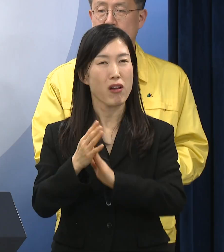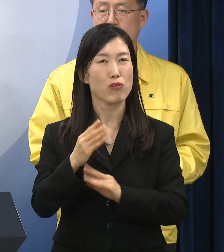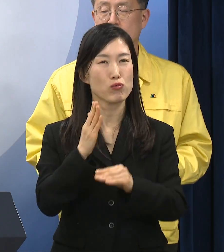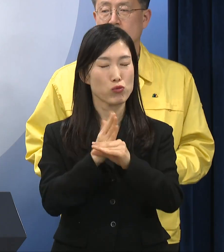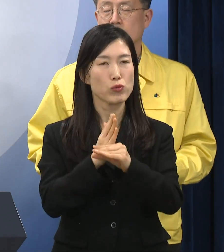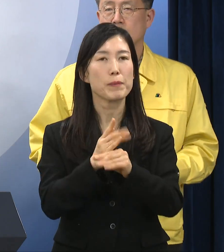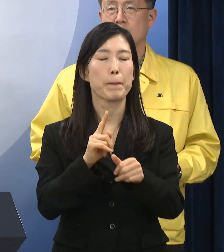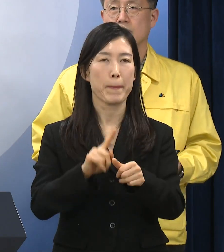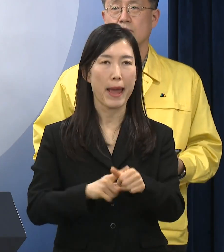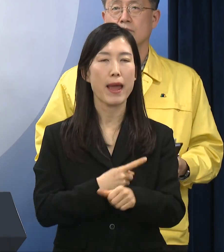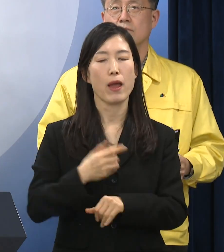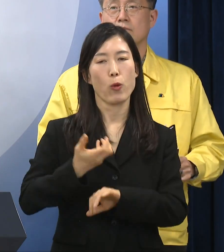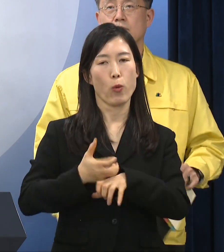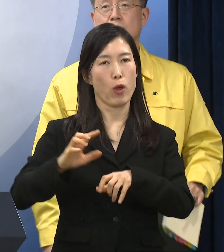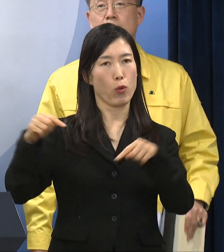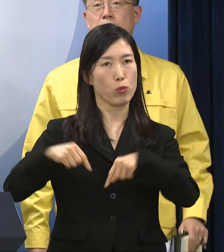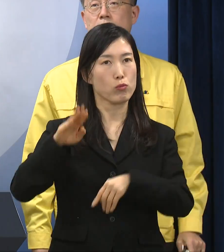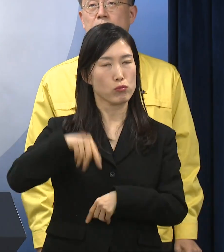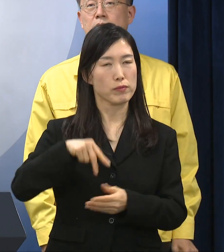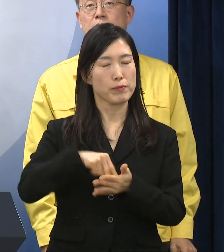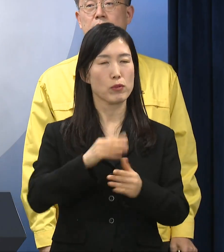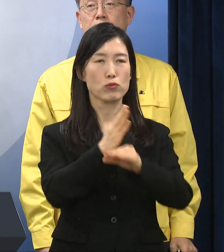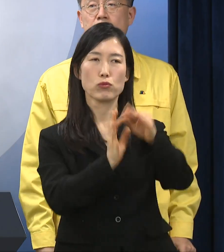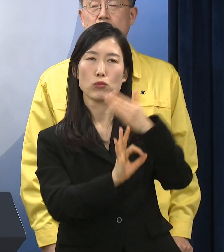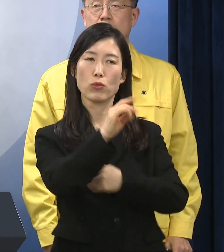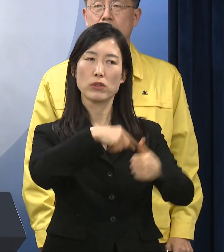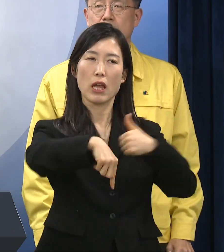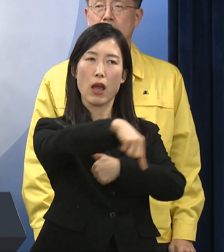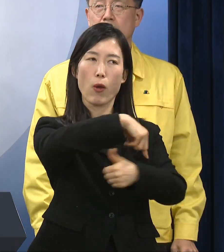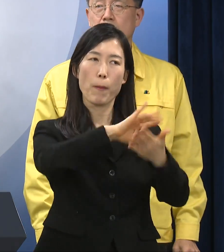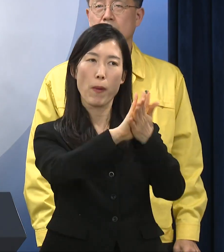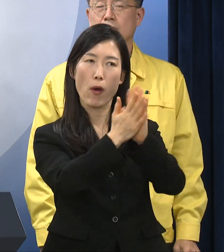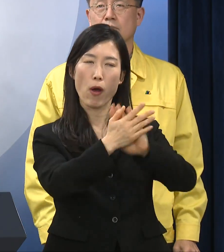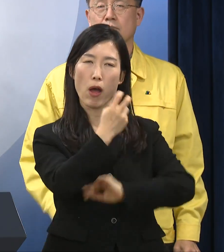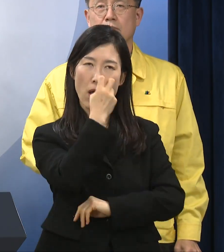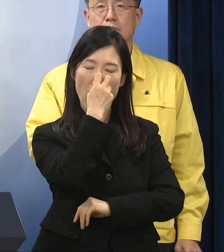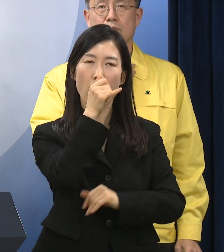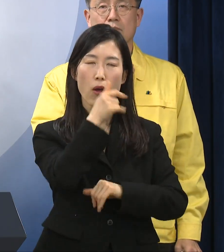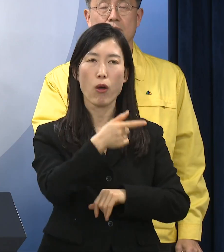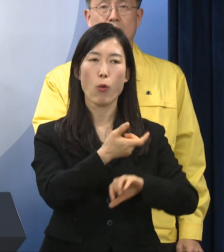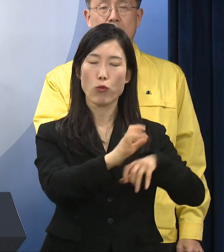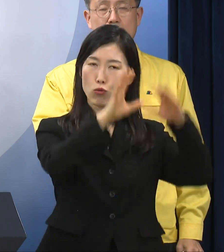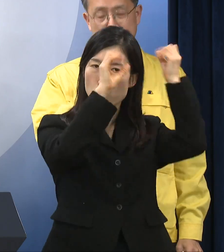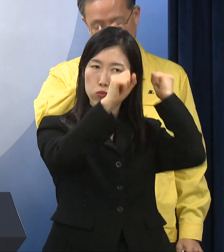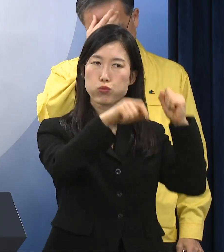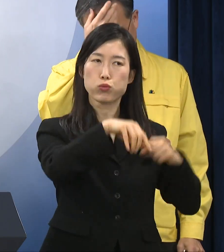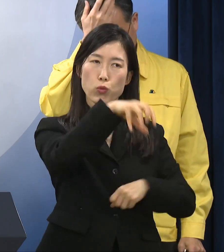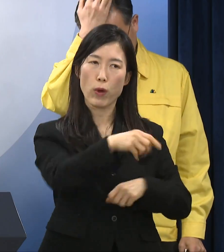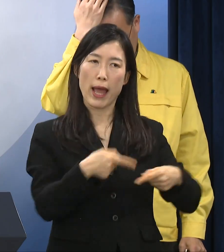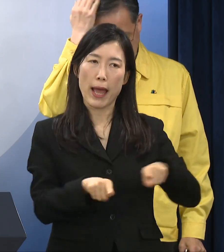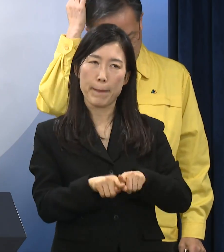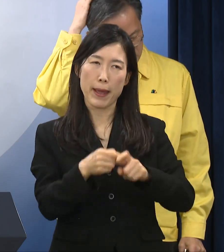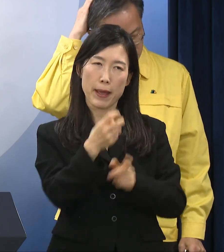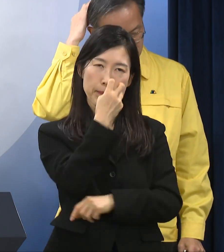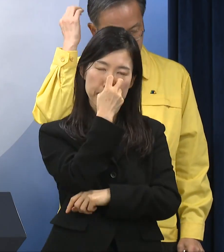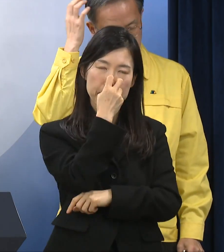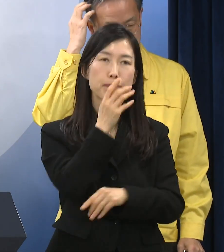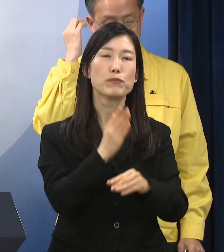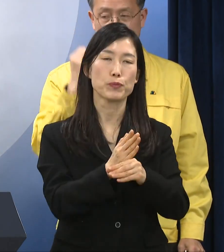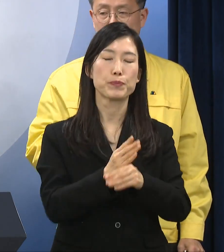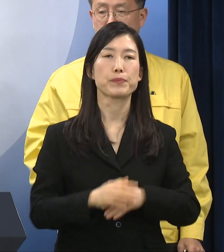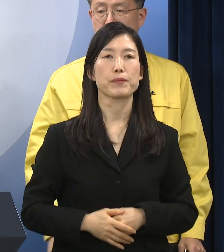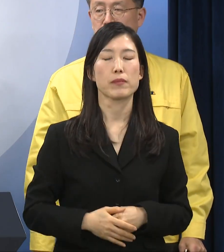시시각각 변하고 있는 만큼 외교부에서는 중동 상황의 변화에 대해서 재외 공간과 함께 면밀히 주시를 하고 있습니다.